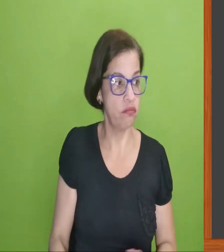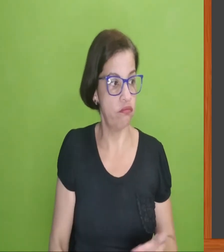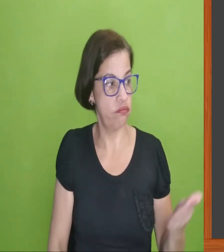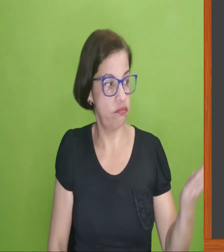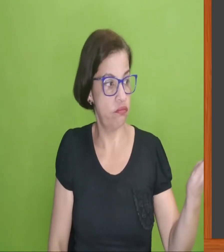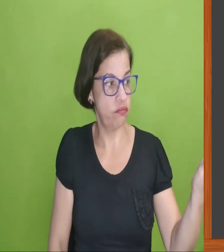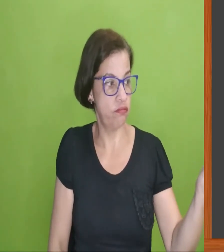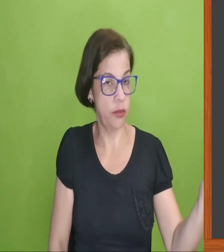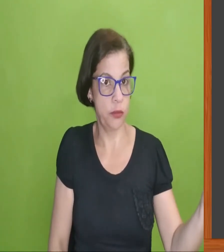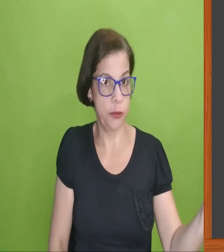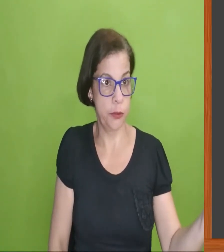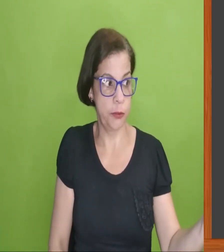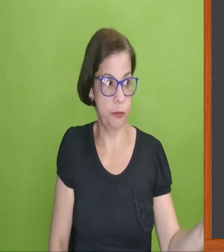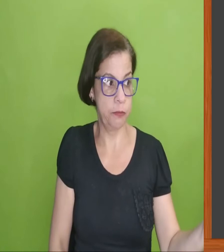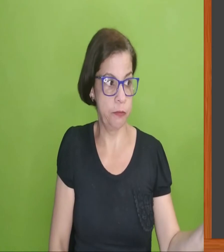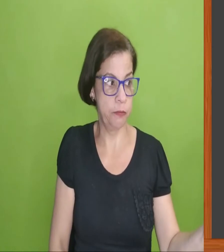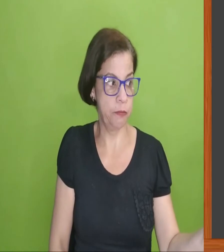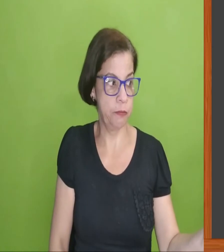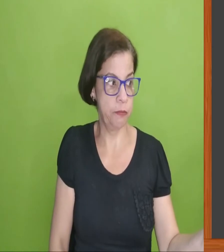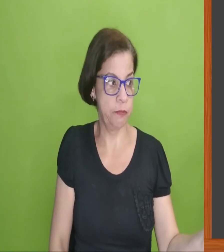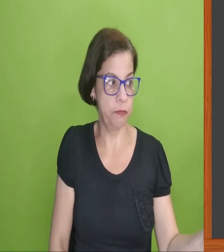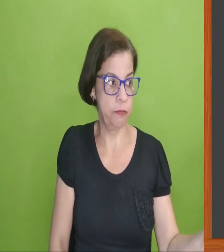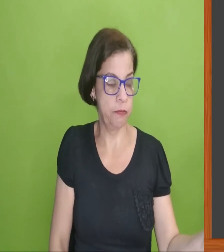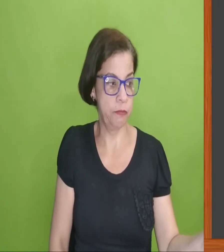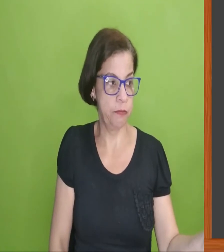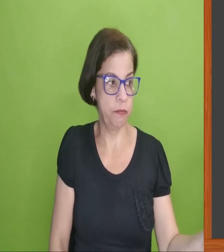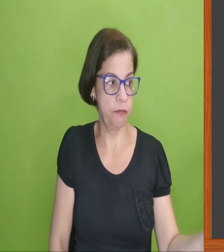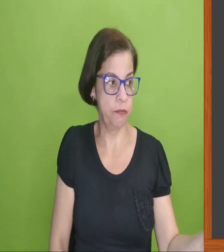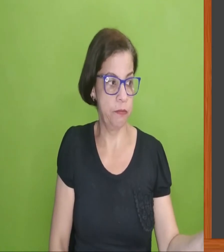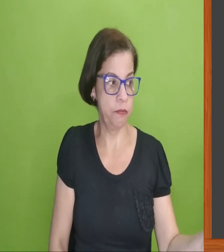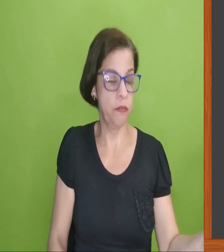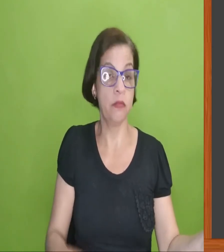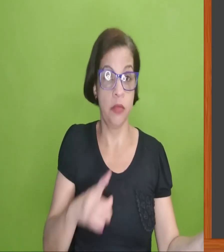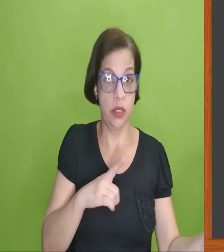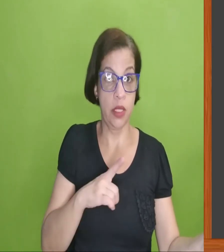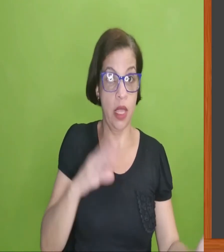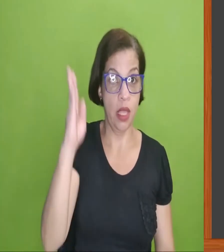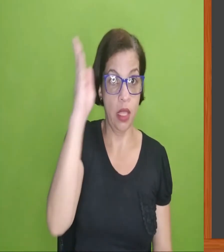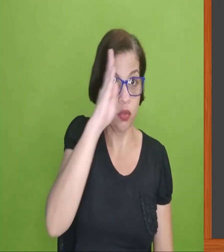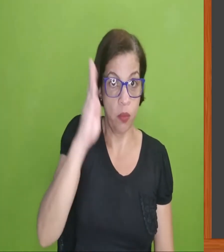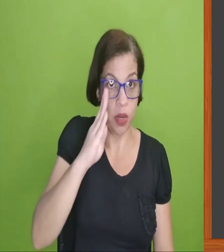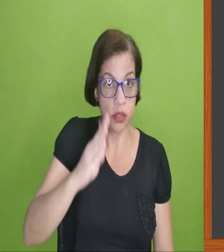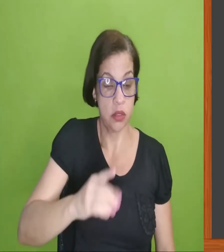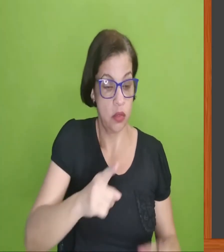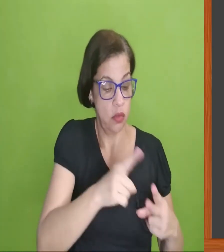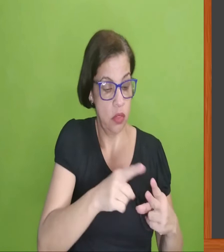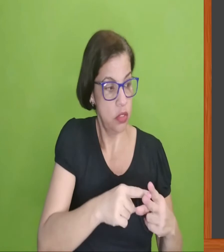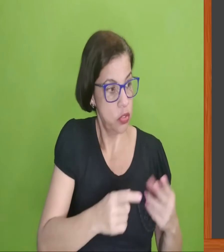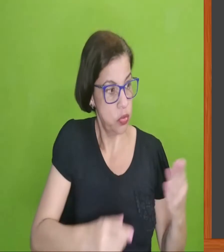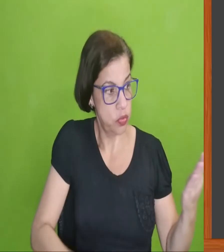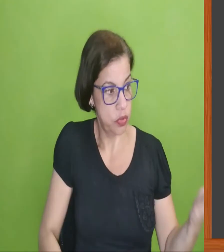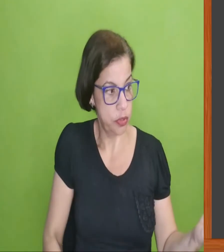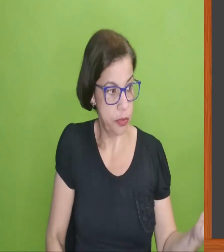anticorpos monoclonais inibidores da PCSK9. Estão disponíveis no Brasil o arilocumab e o